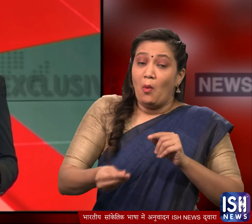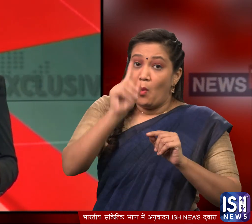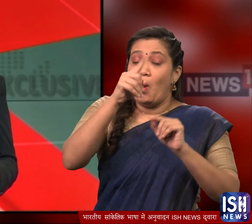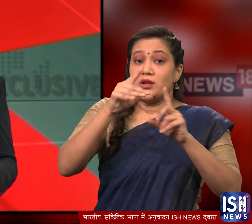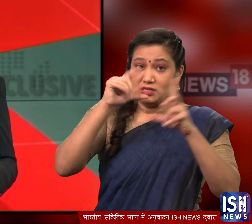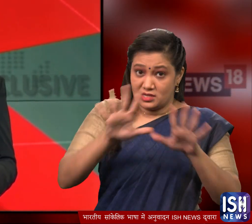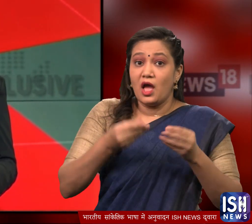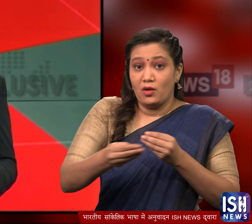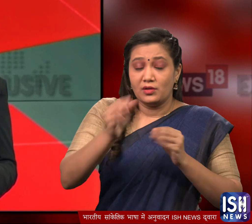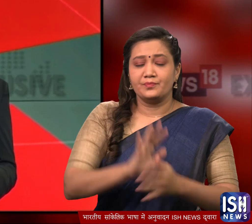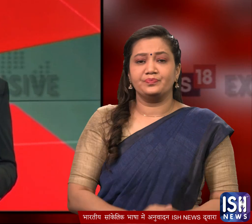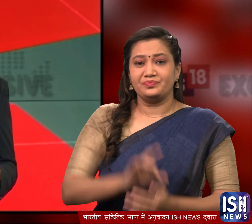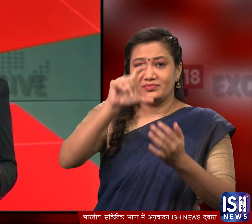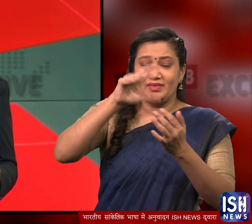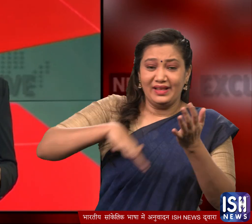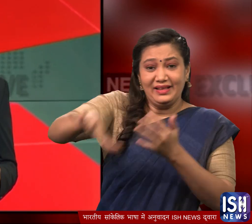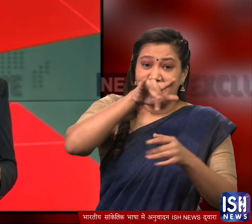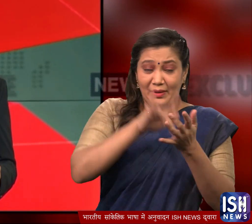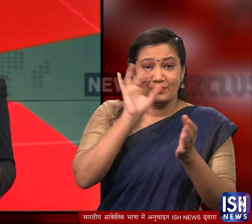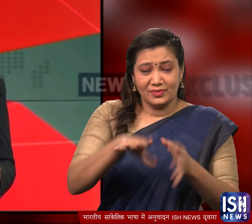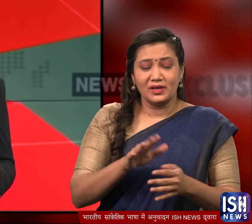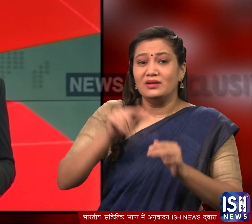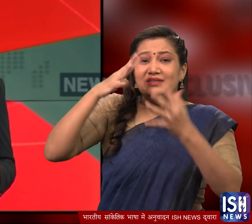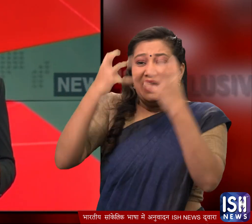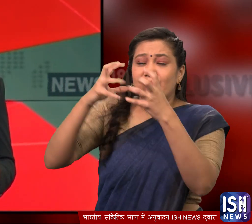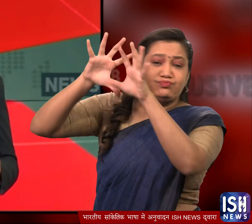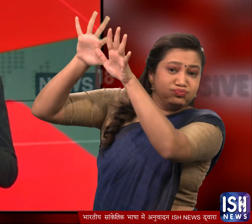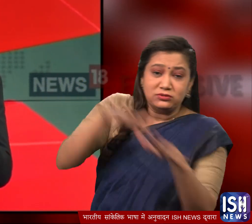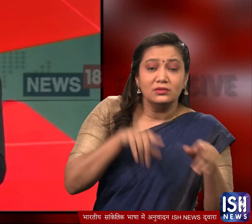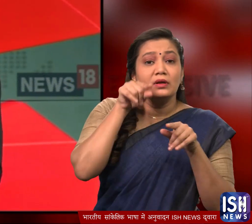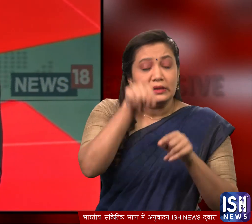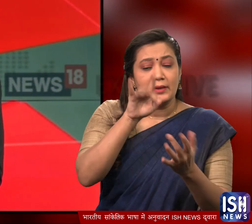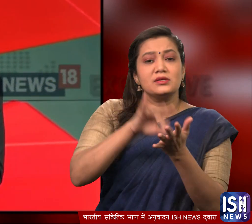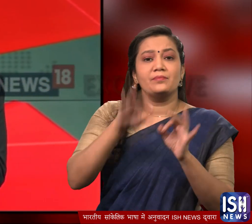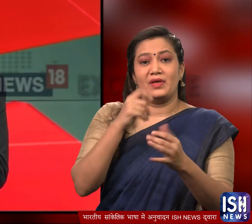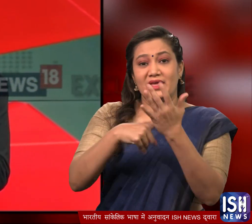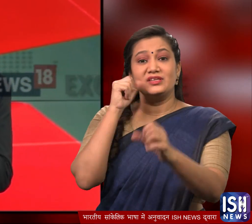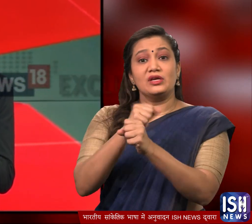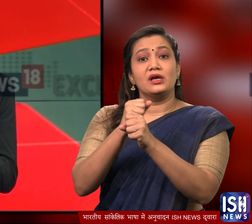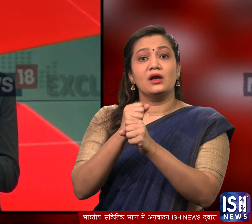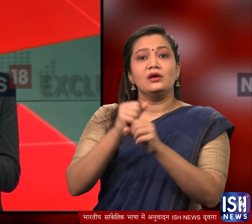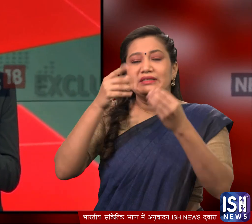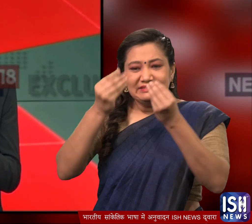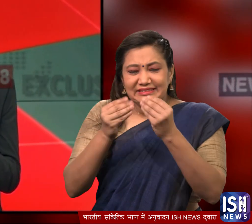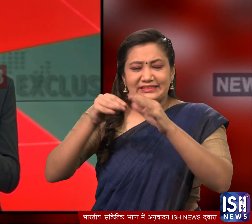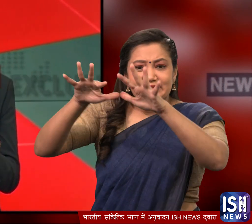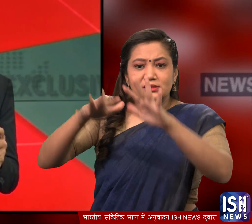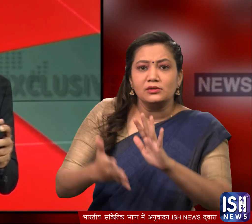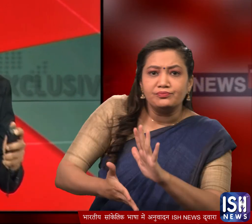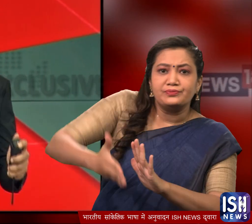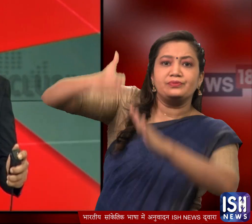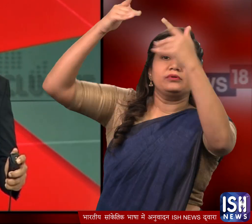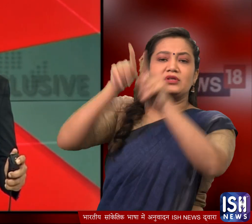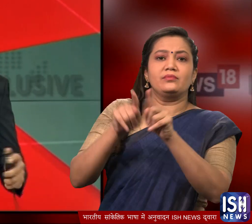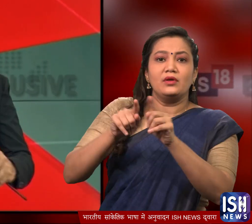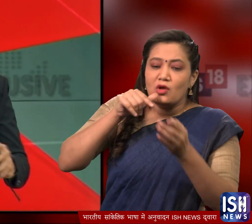बड़ा खतरा सिर पर मंडरा रहा है। चमोली में जिस जगह ग्लेशियर टूटा था, बर्फ टूटी थी, उसी के बाद ऋषिगंगा नदी में मलबे की